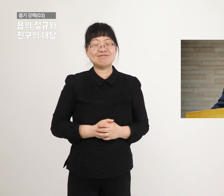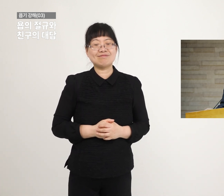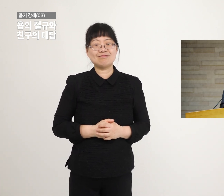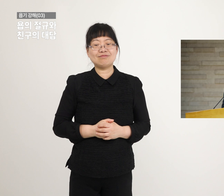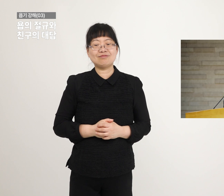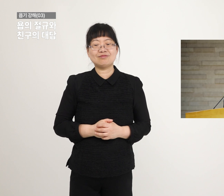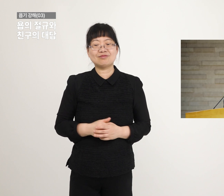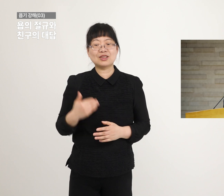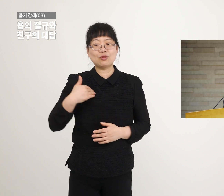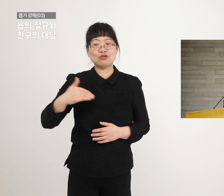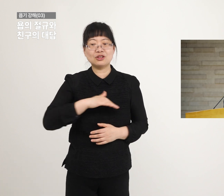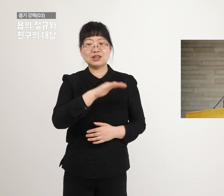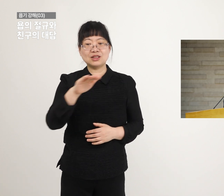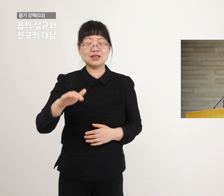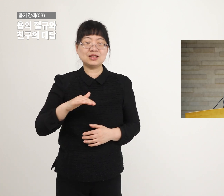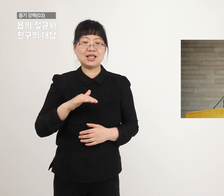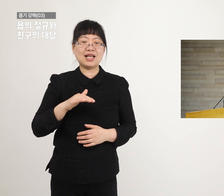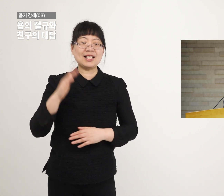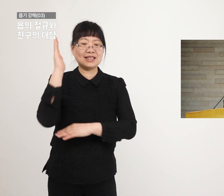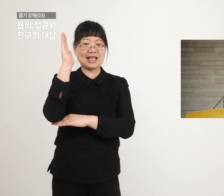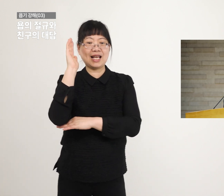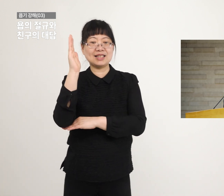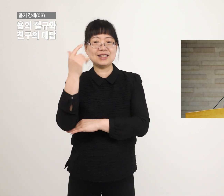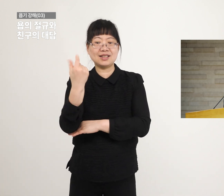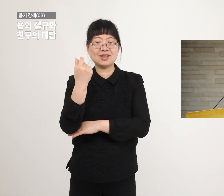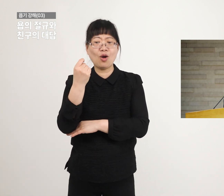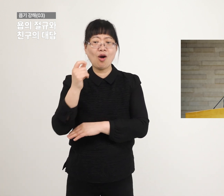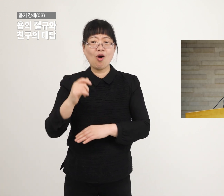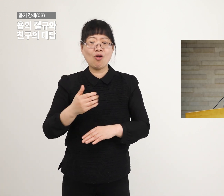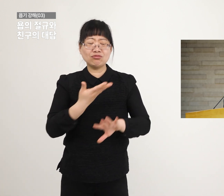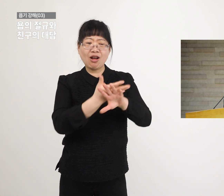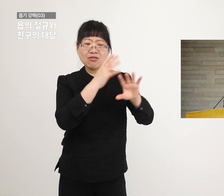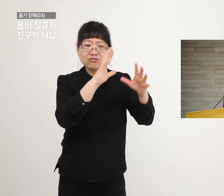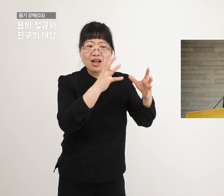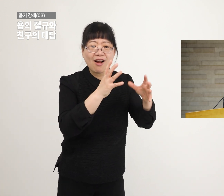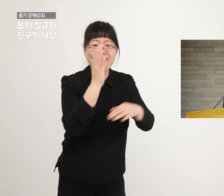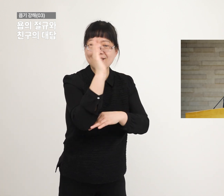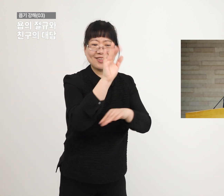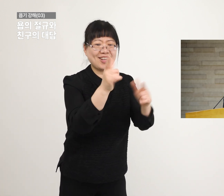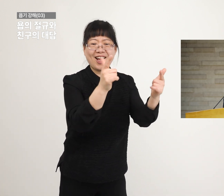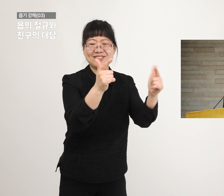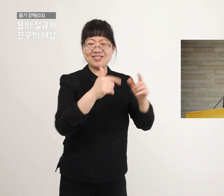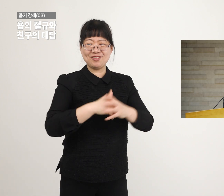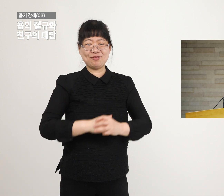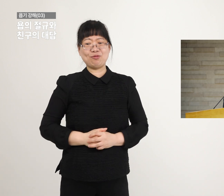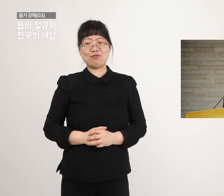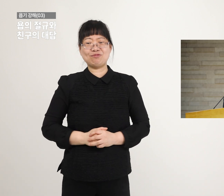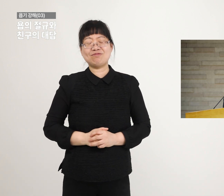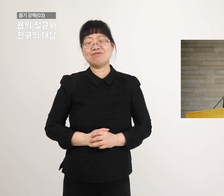이게 사실 우리들의 얘기 아니에요. 어디 먼 나라의 얘기가 아니잖아요.